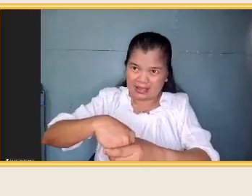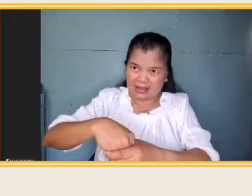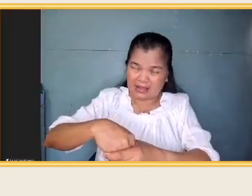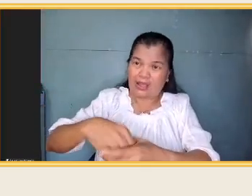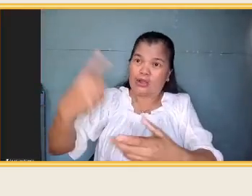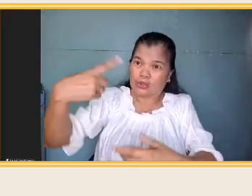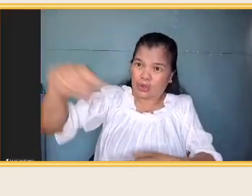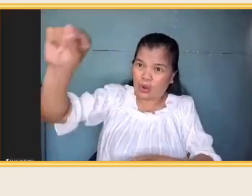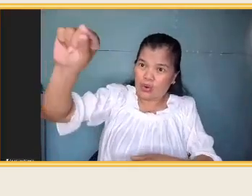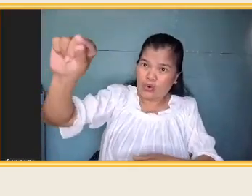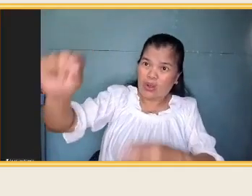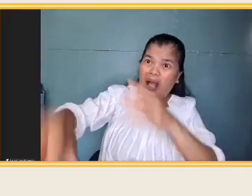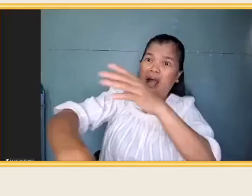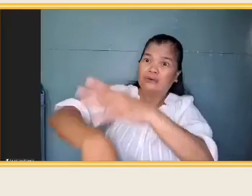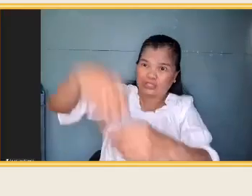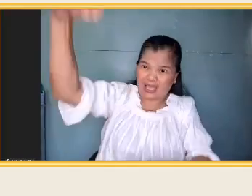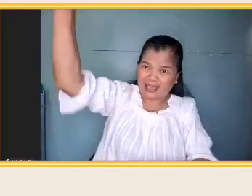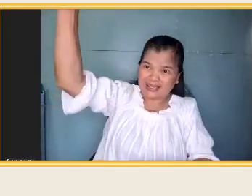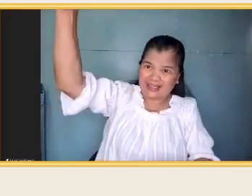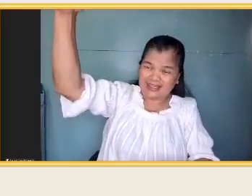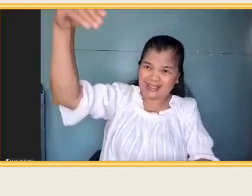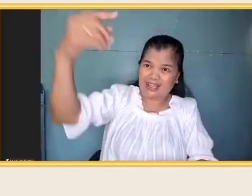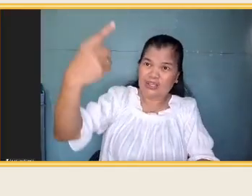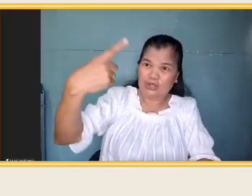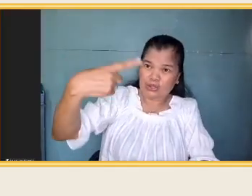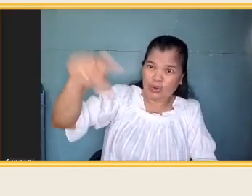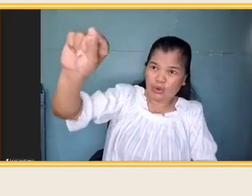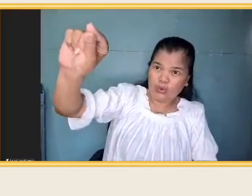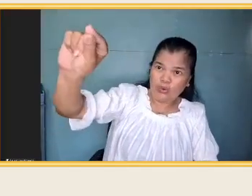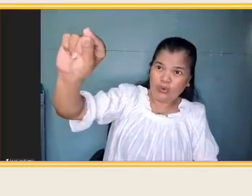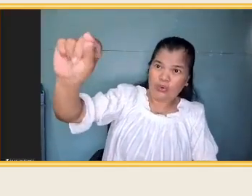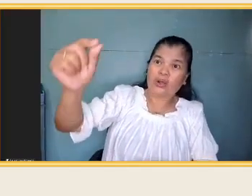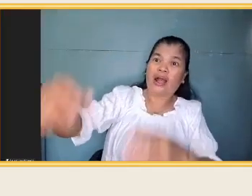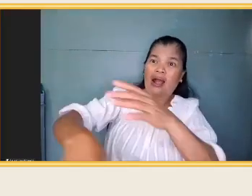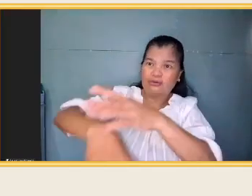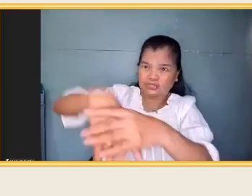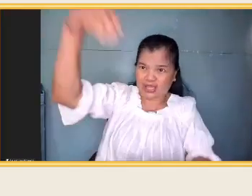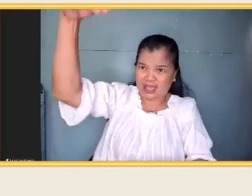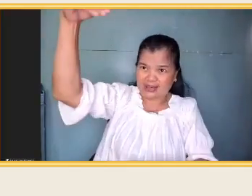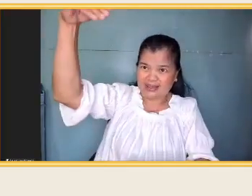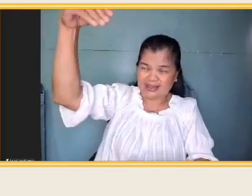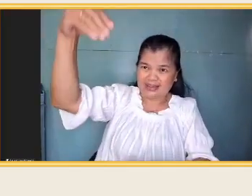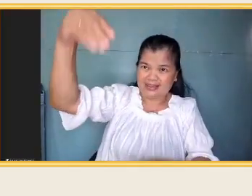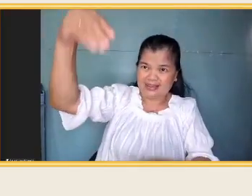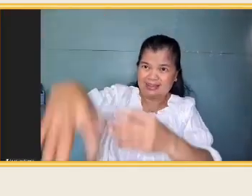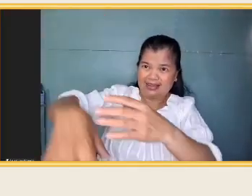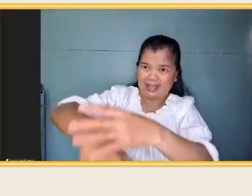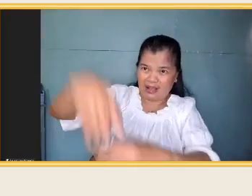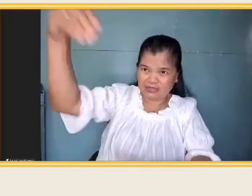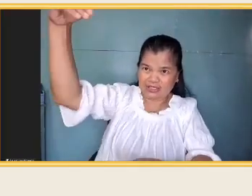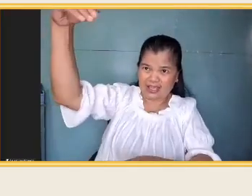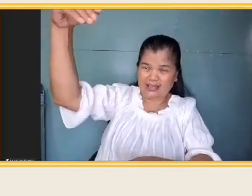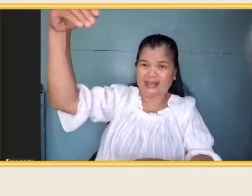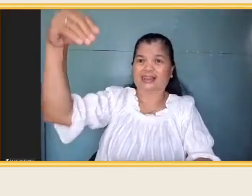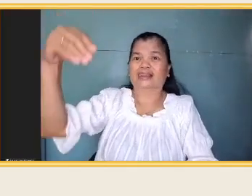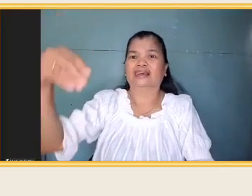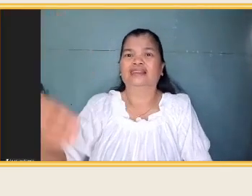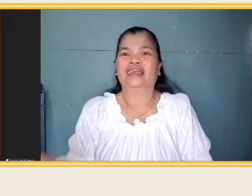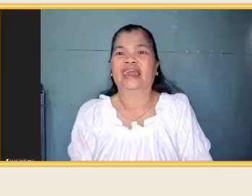inside. Go outside. Go outside.